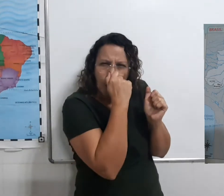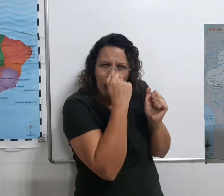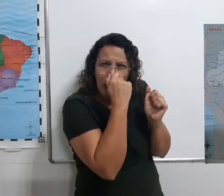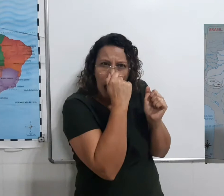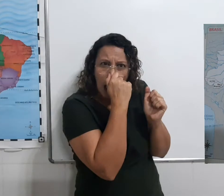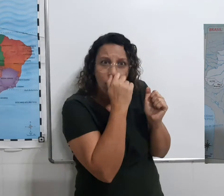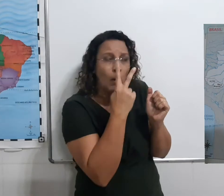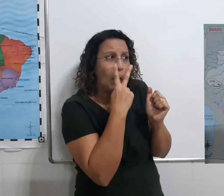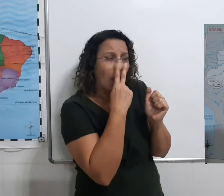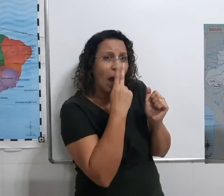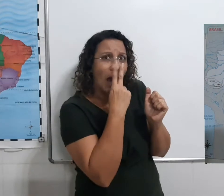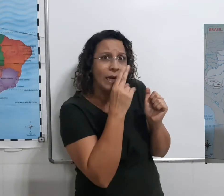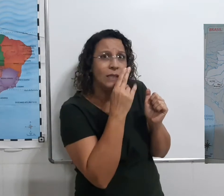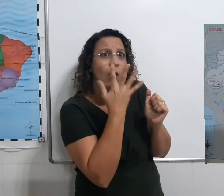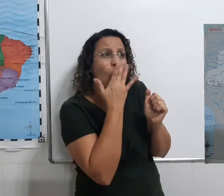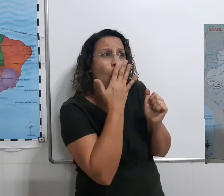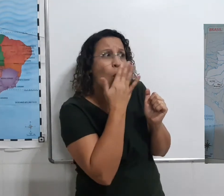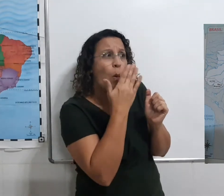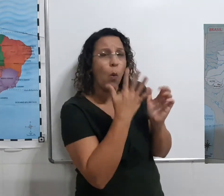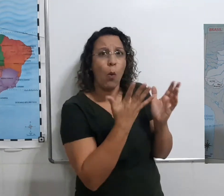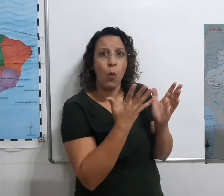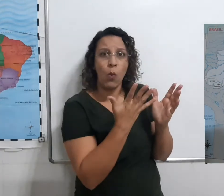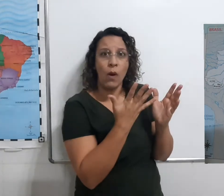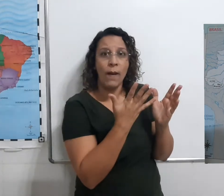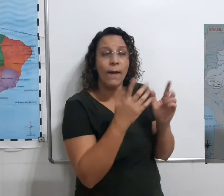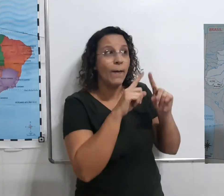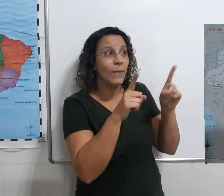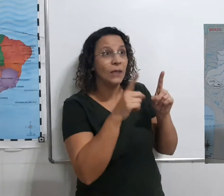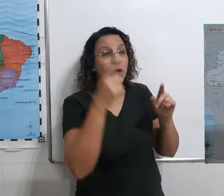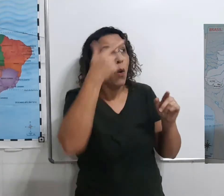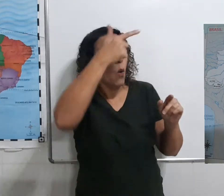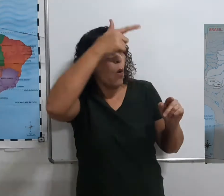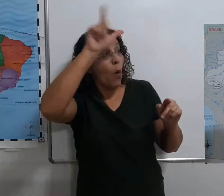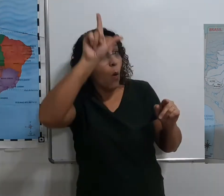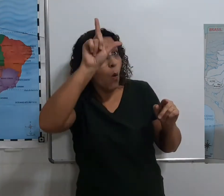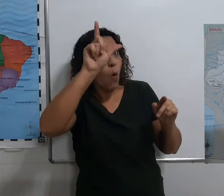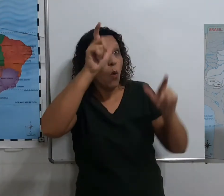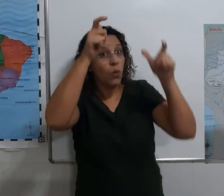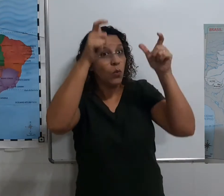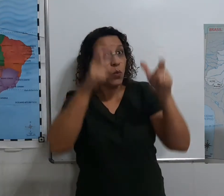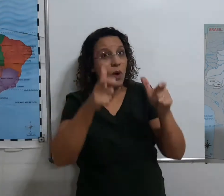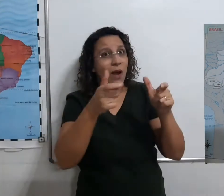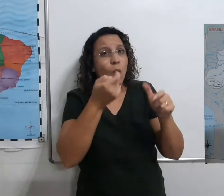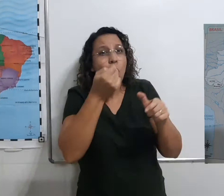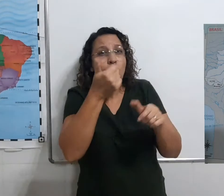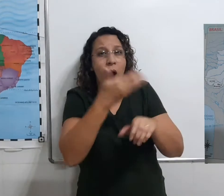colorido, mas em outros lugares, o mapa fica quase branco.